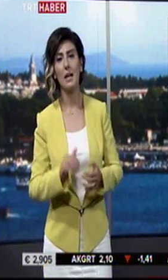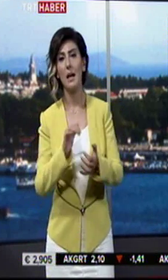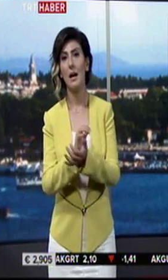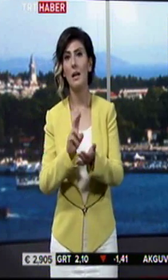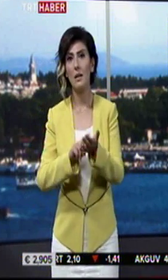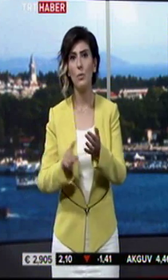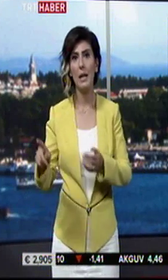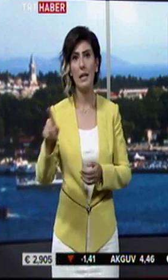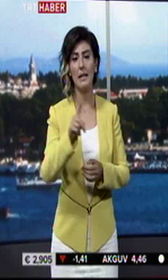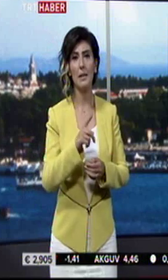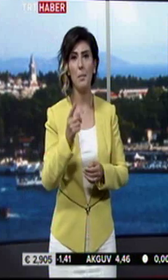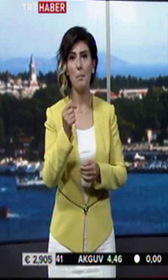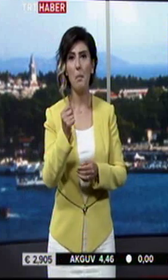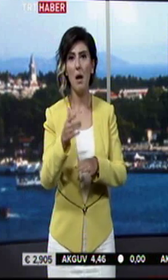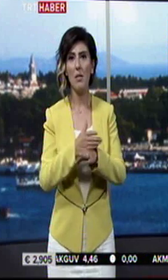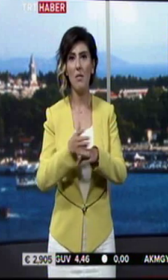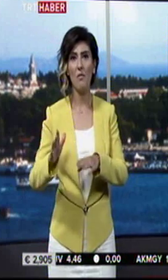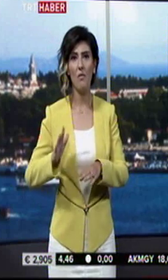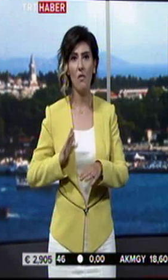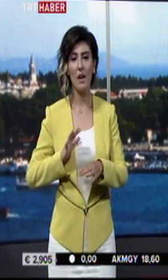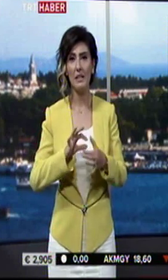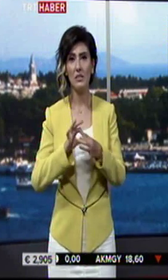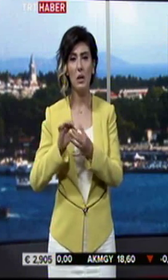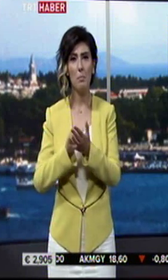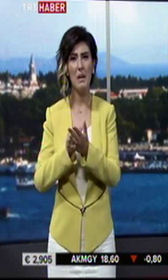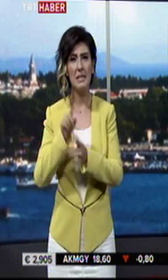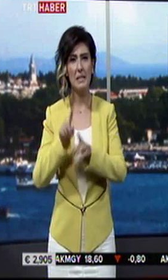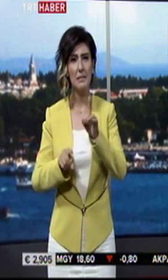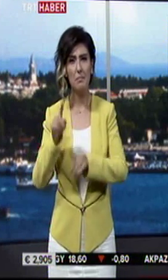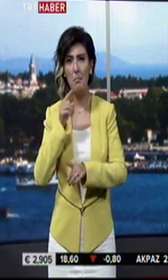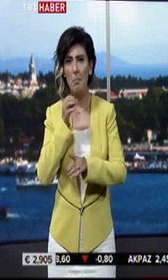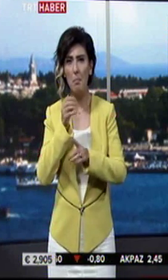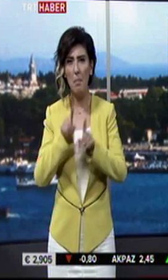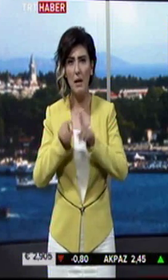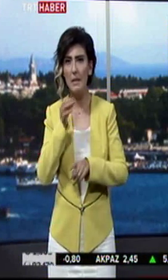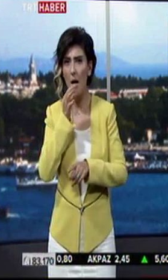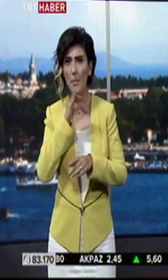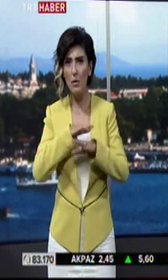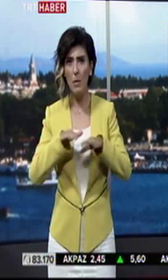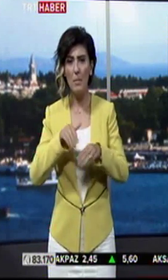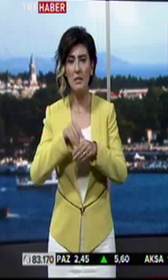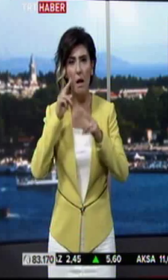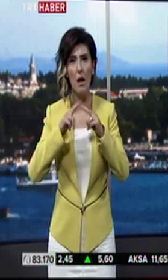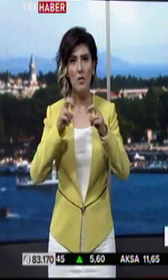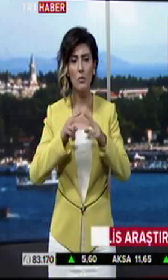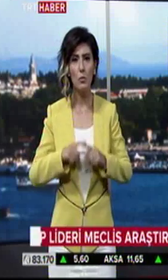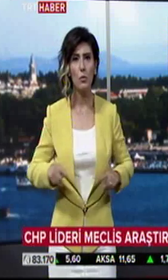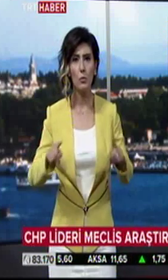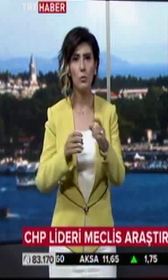Aile üyelerinin mal varlığına ilişkin basında çıkan bazı haberler üzerine mecliste araştırma komisyonu kurulmasını